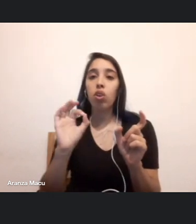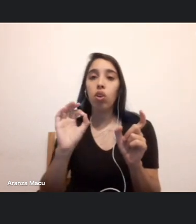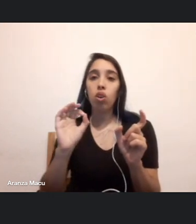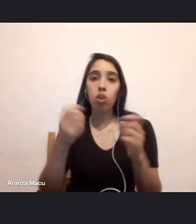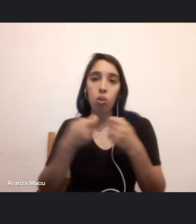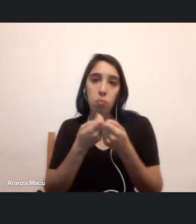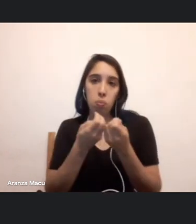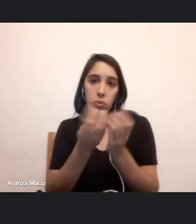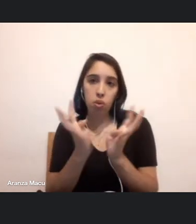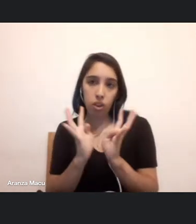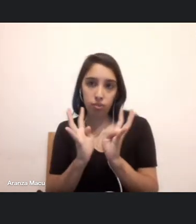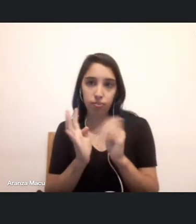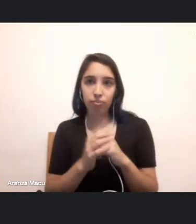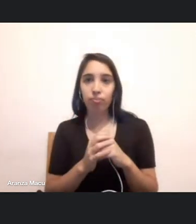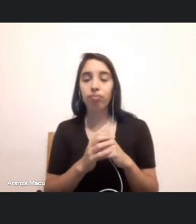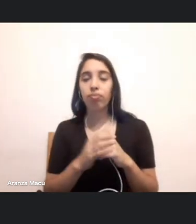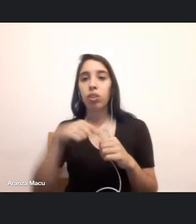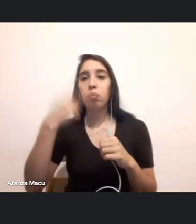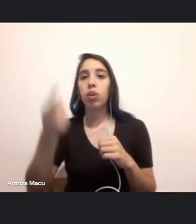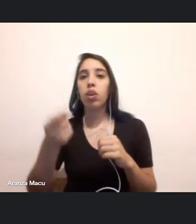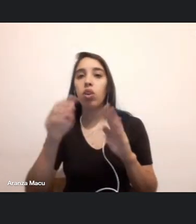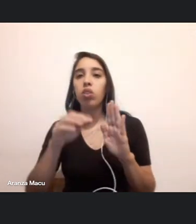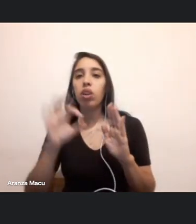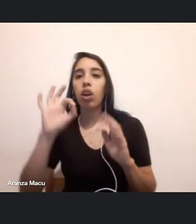Openness. ¿Qué viene a ser?